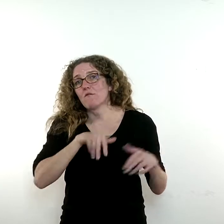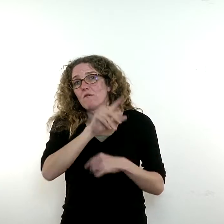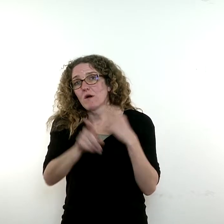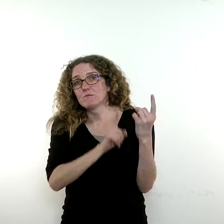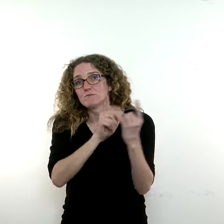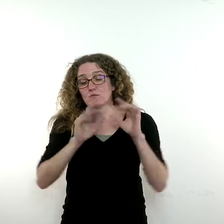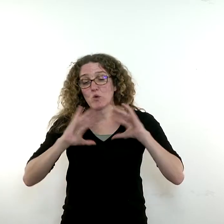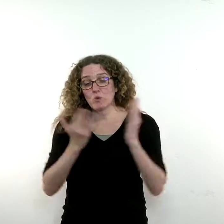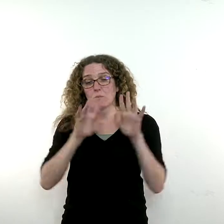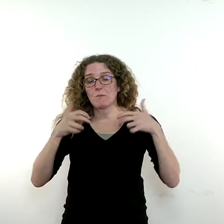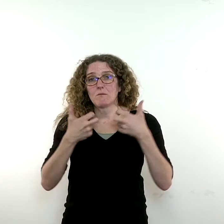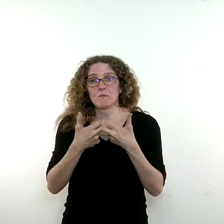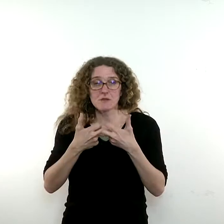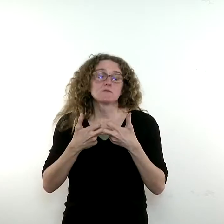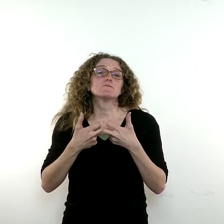Qui demande la parole?